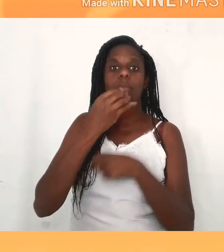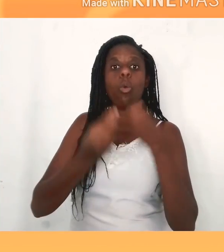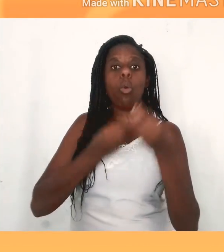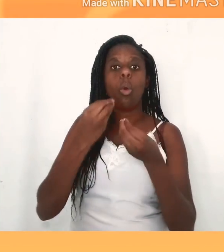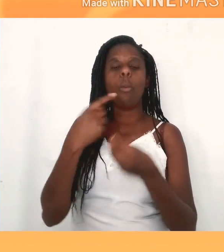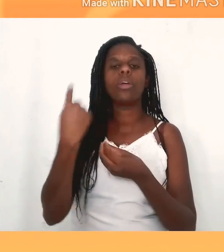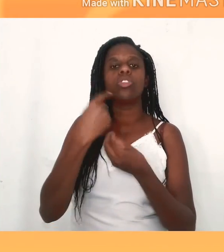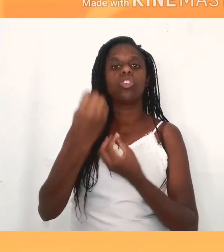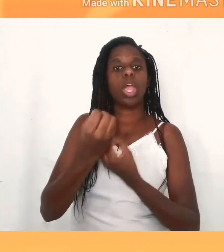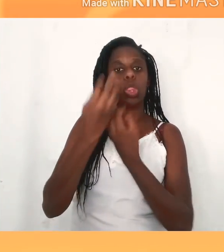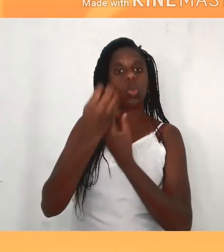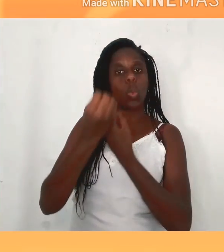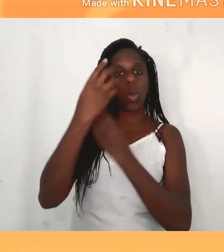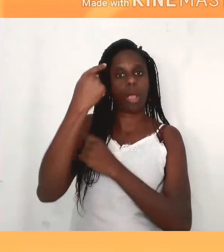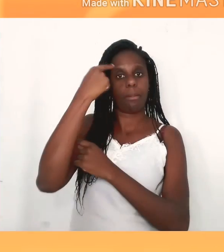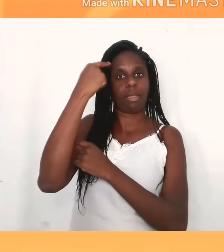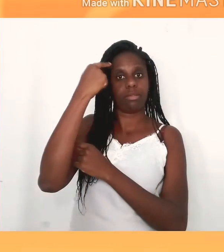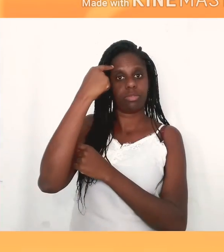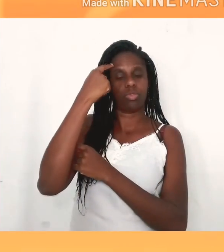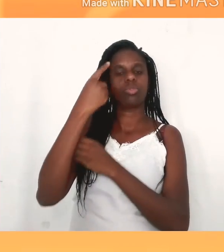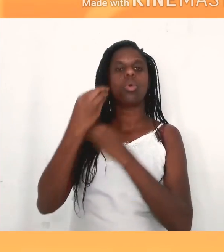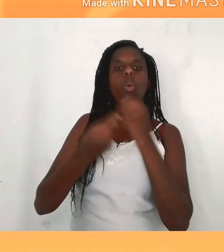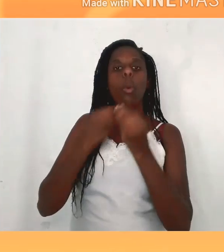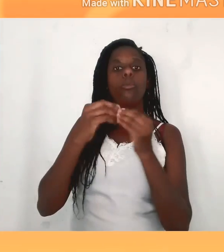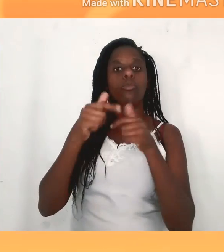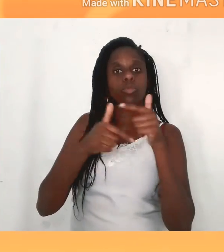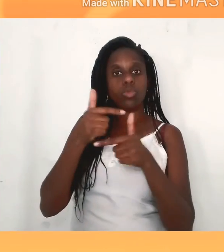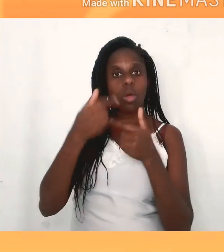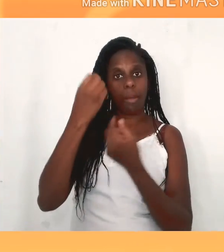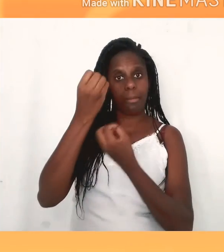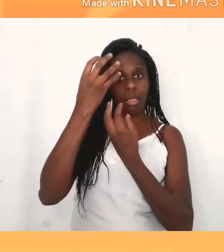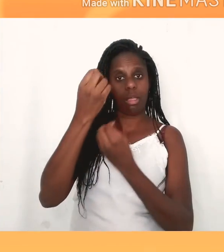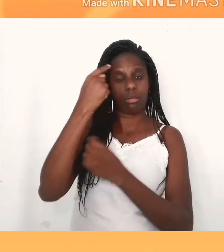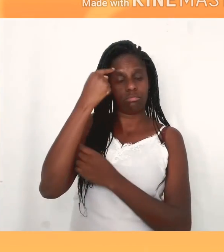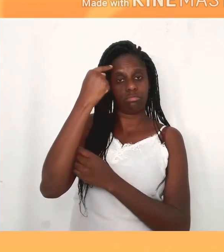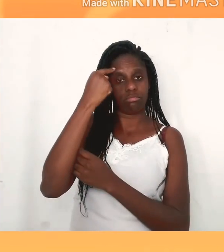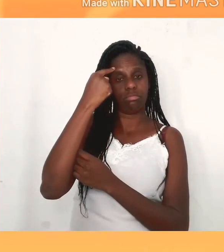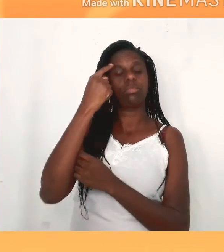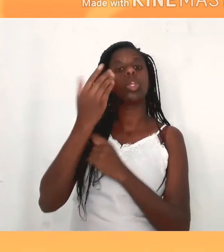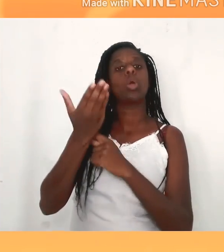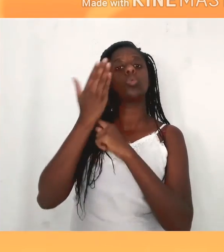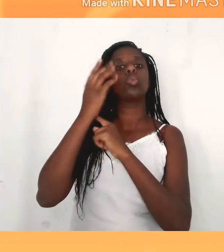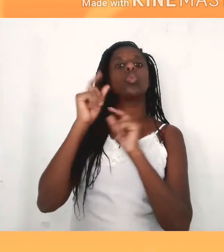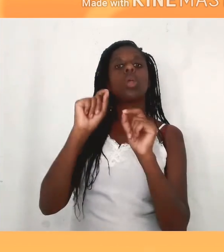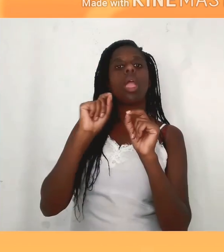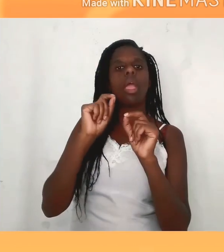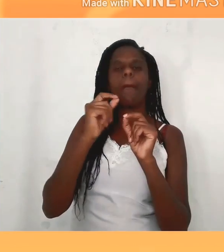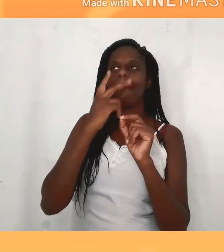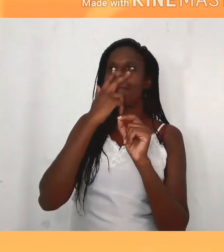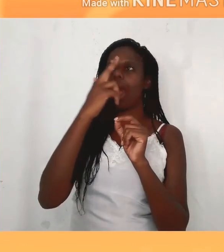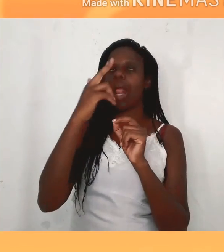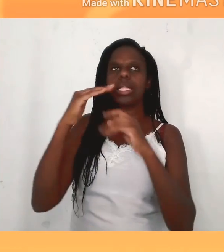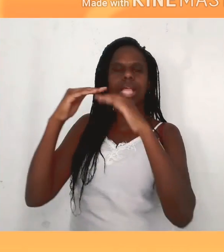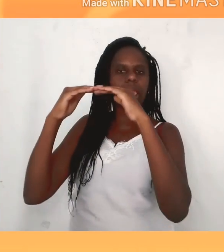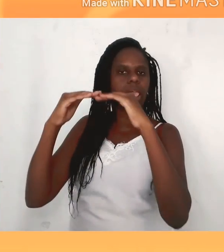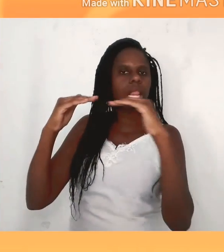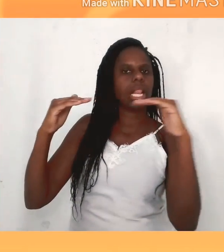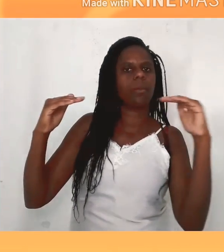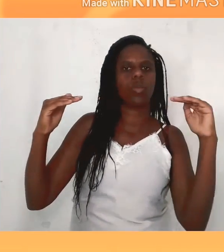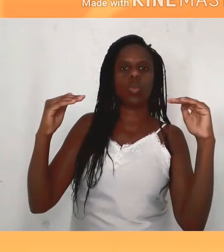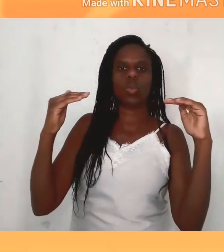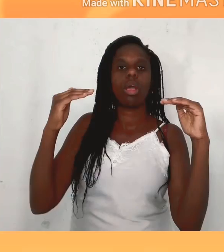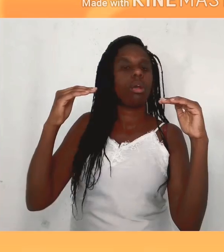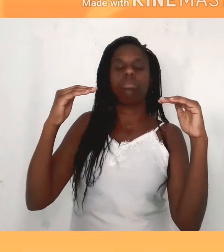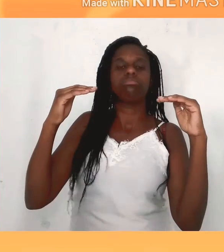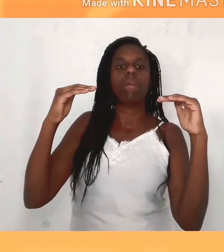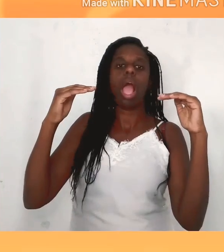gente educa a nossa mente, né, como a gente condiciona a nossa mente, é que acaba nos trazendo desequilíbrios, né?